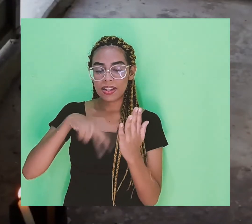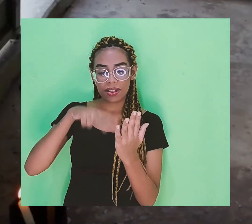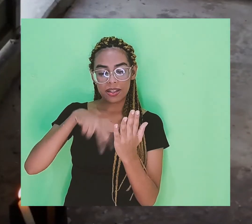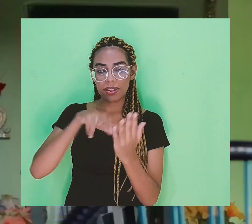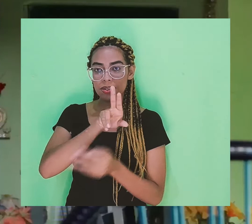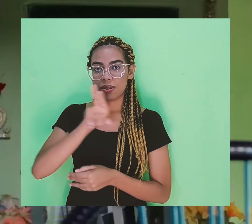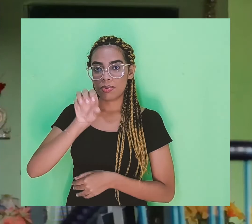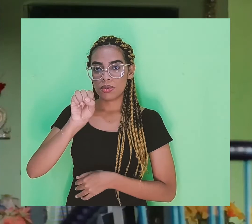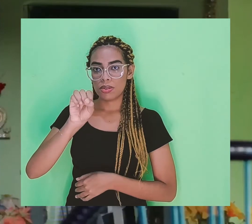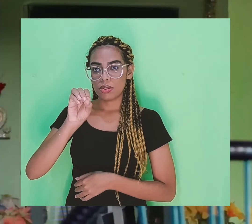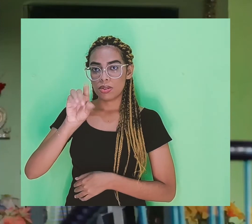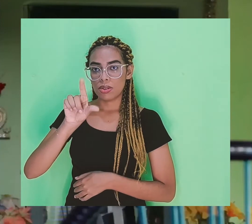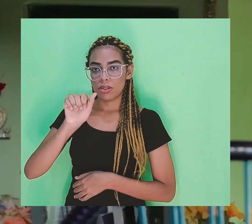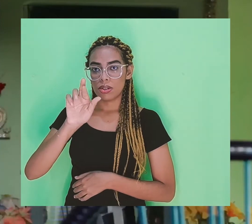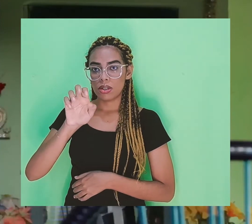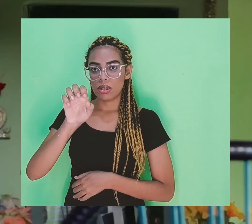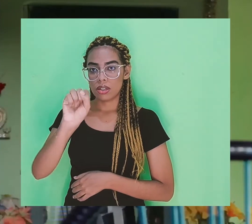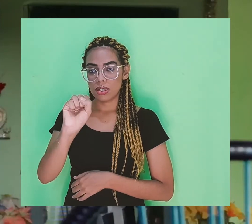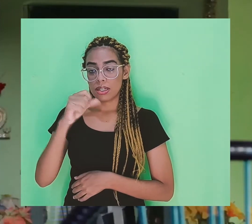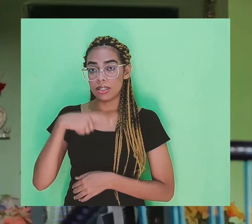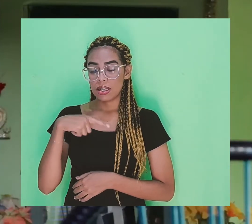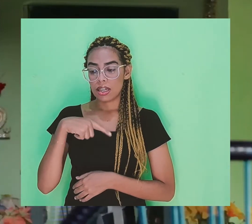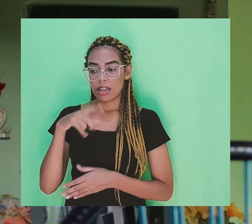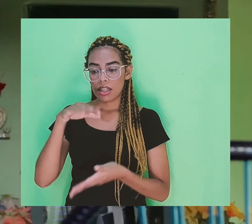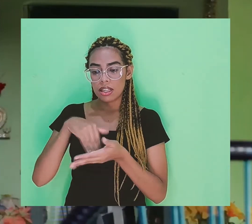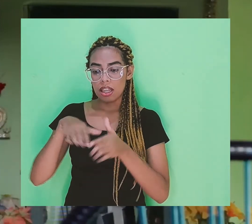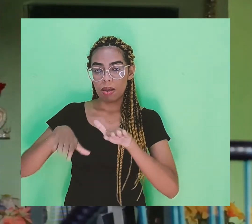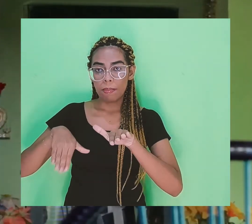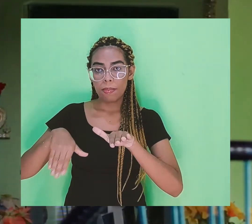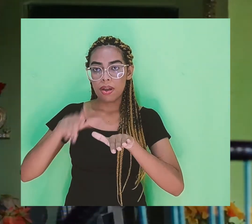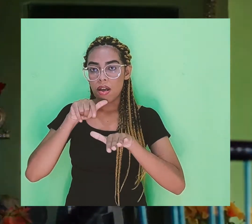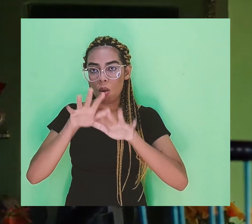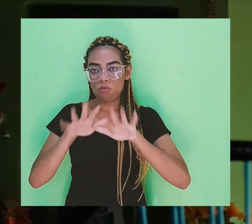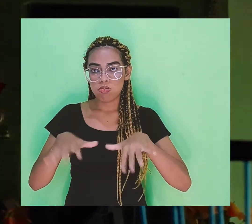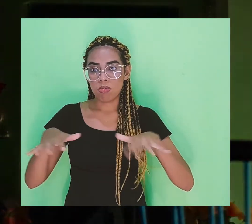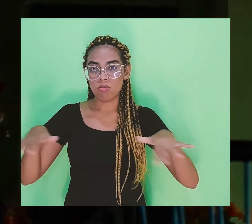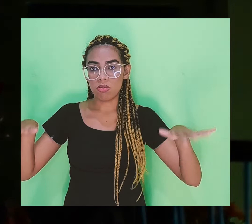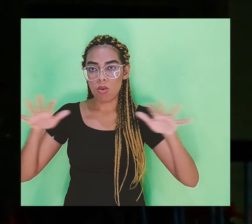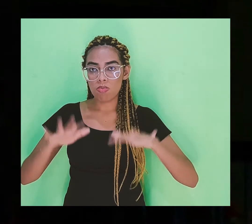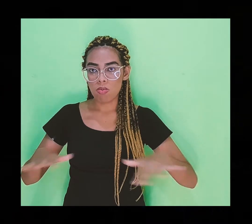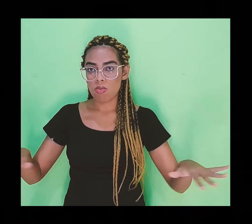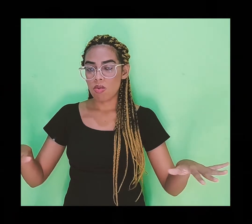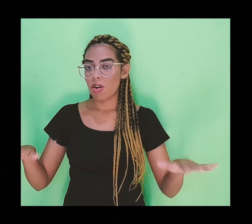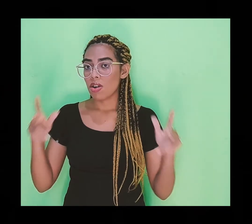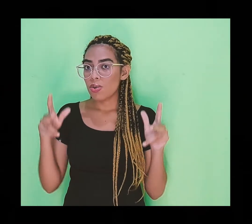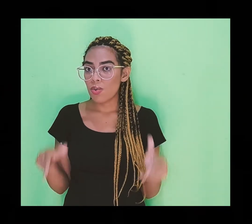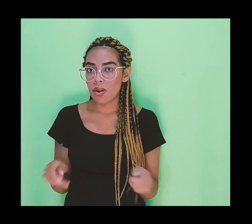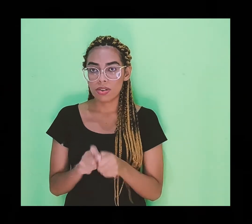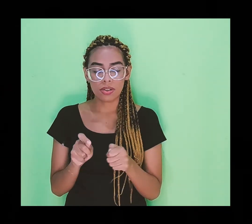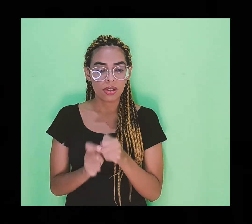que tem um filme do Tarkovsky, né, assim? Aí tem aquele mar no filme. Aquele mar que é igual a película queimando,